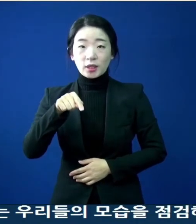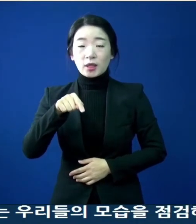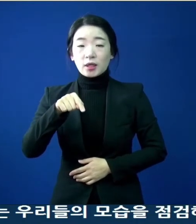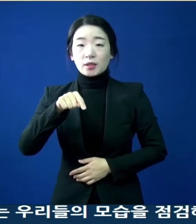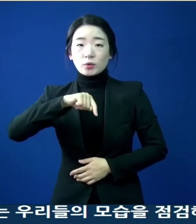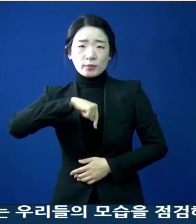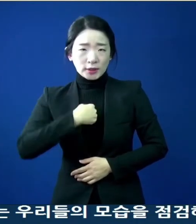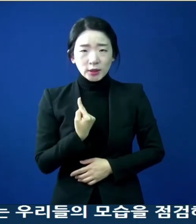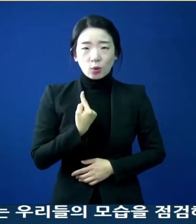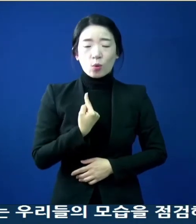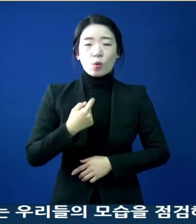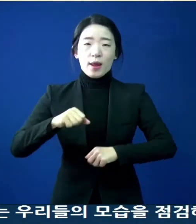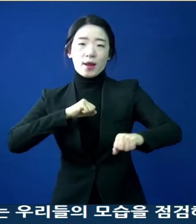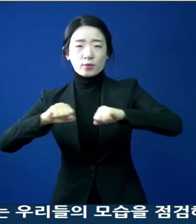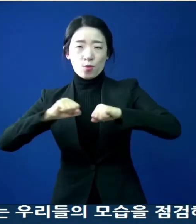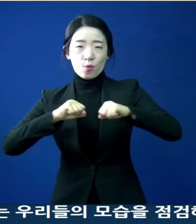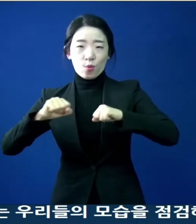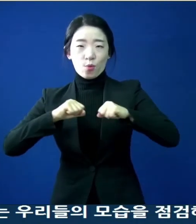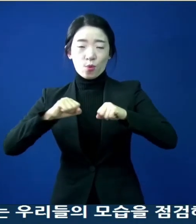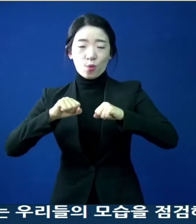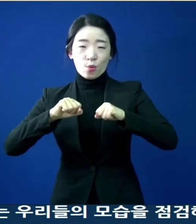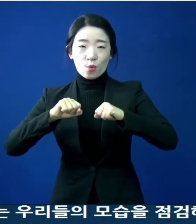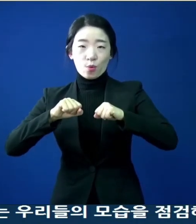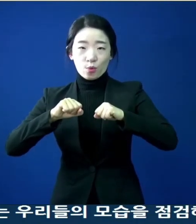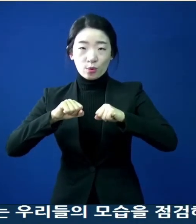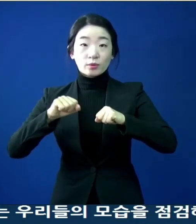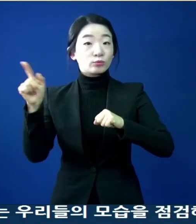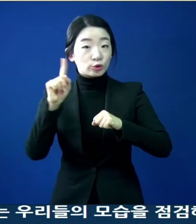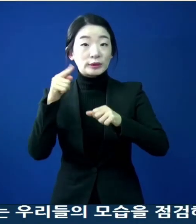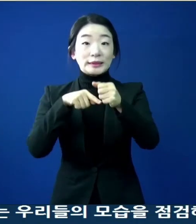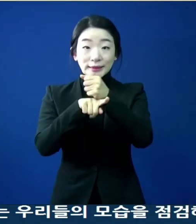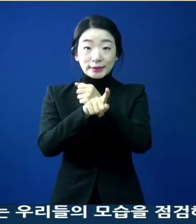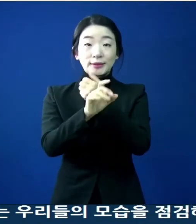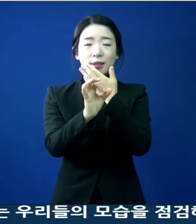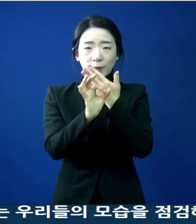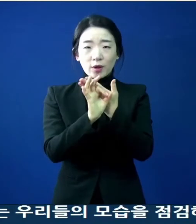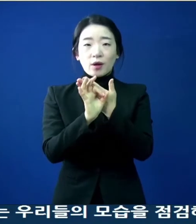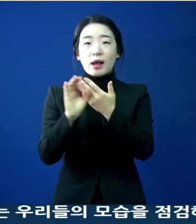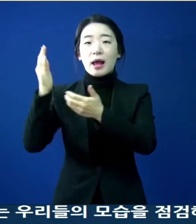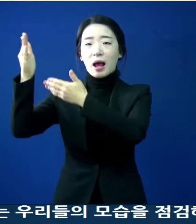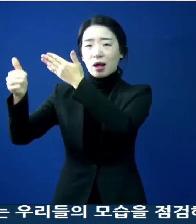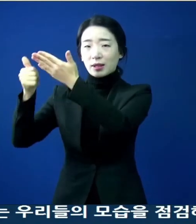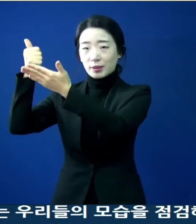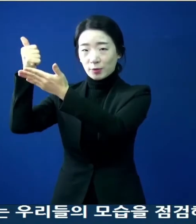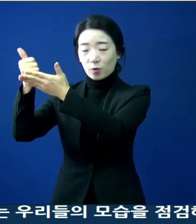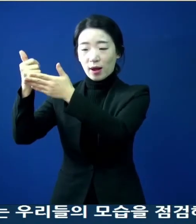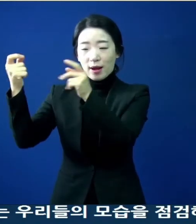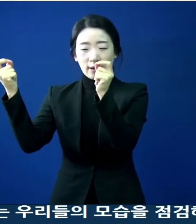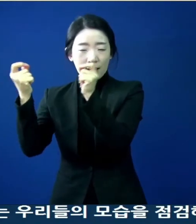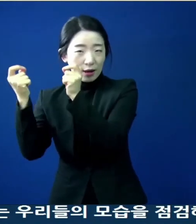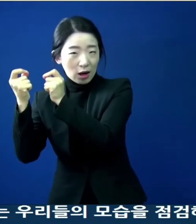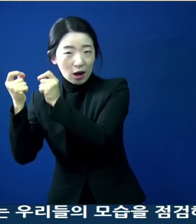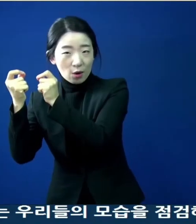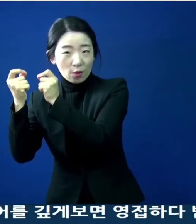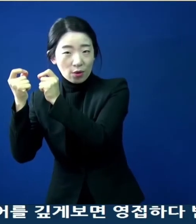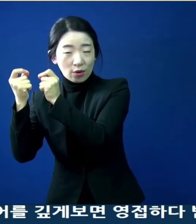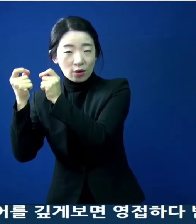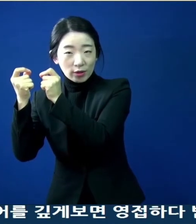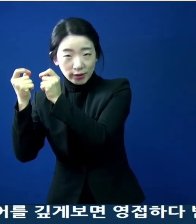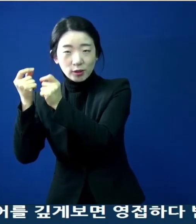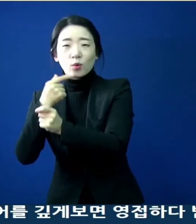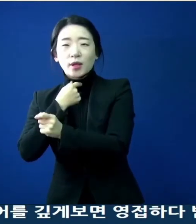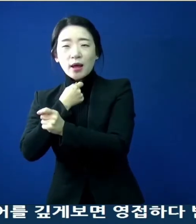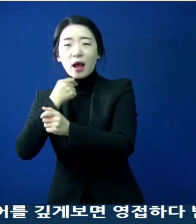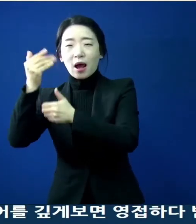이 받아들임에 있어서 능동적인 거죠. 무슨 뜻이냐면 하나님과 가까워지기를, 하나님에게